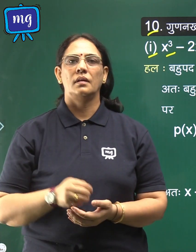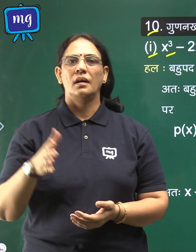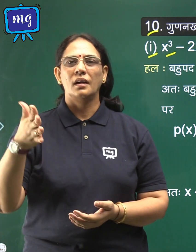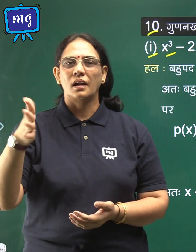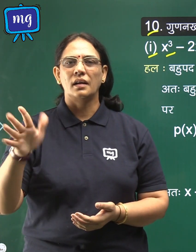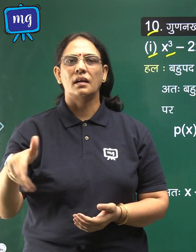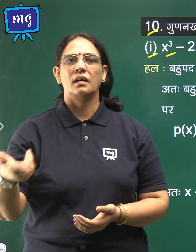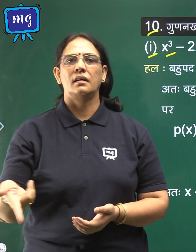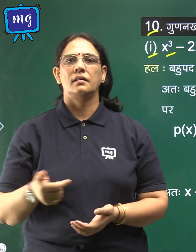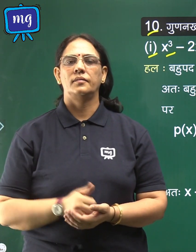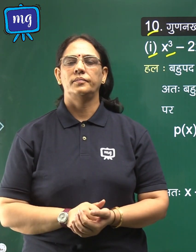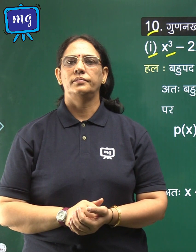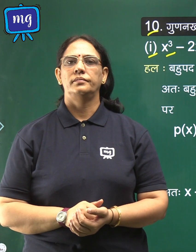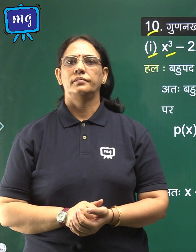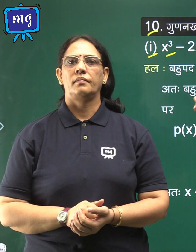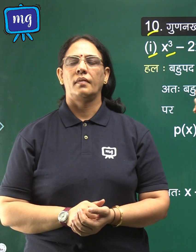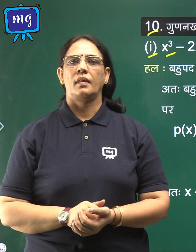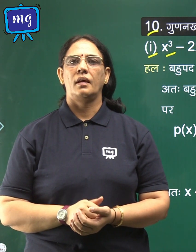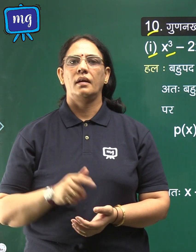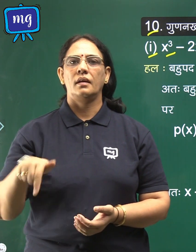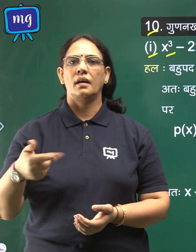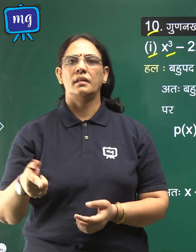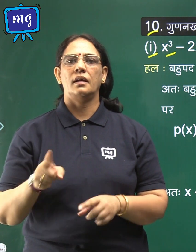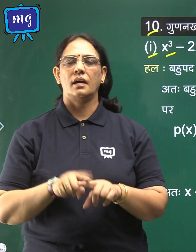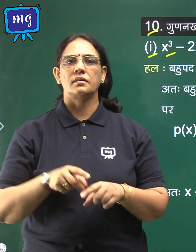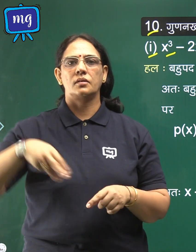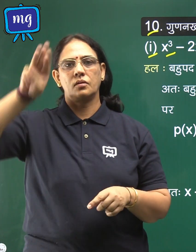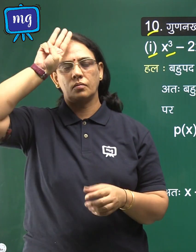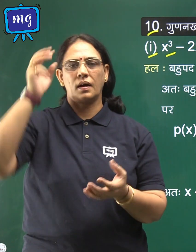नहीं था। यदि एक्स क्यूब आ जाए